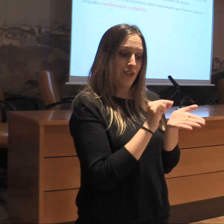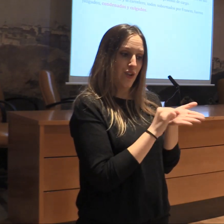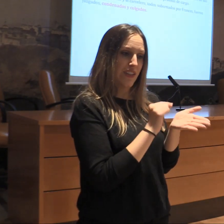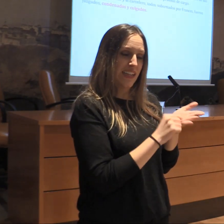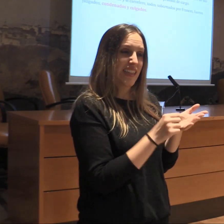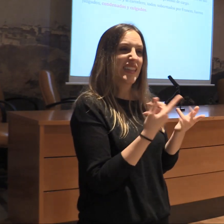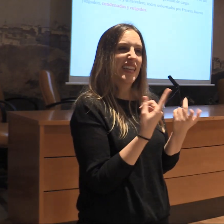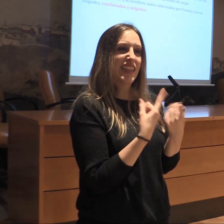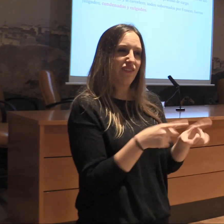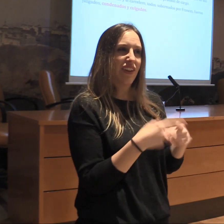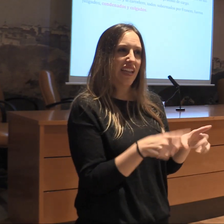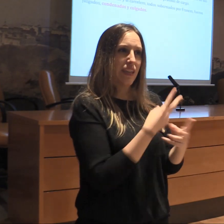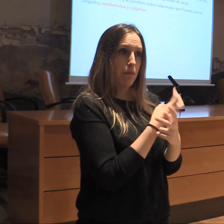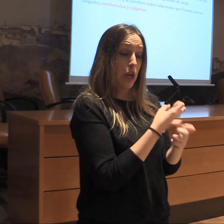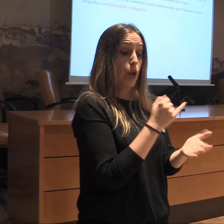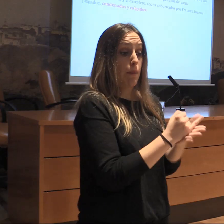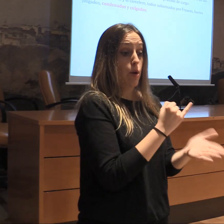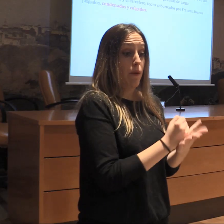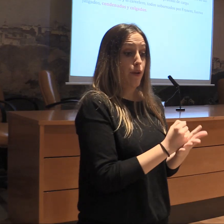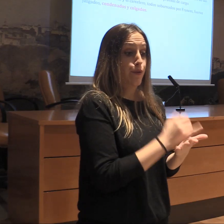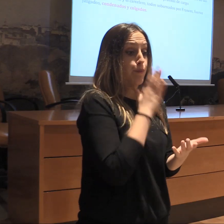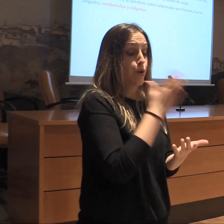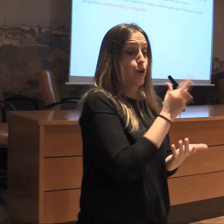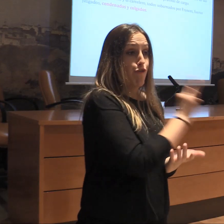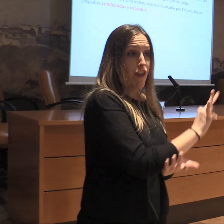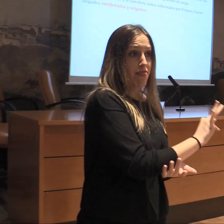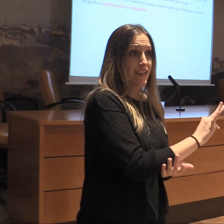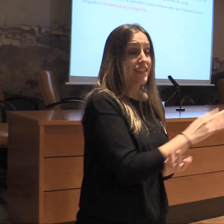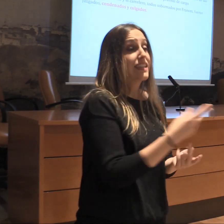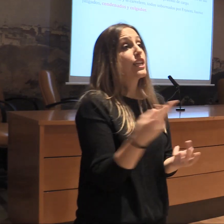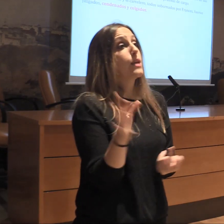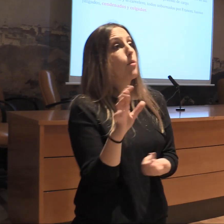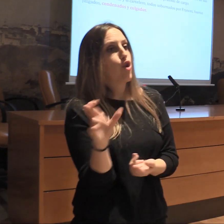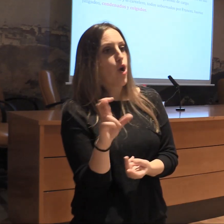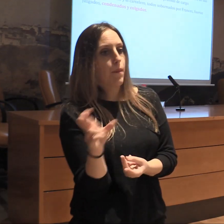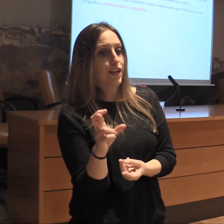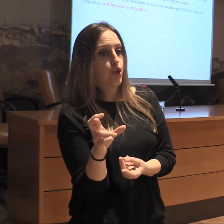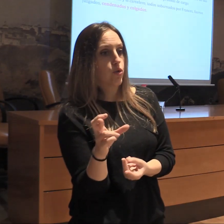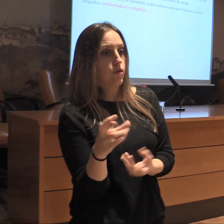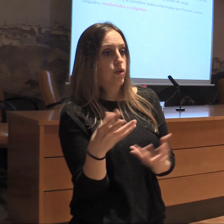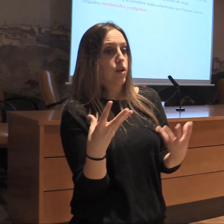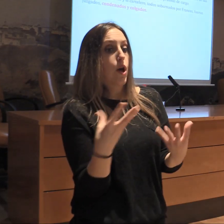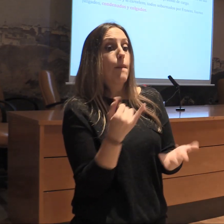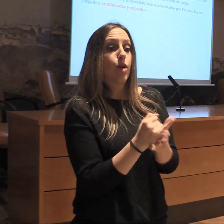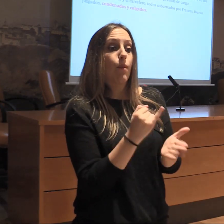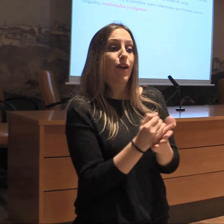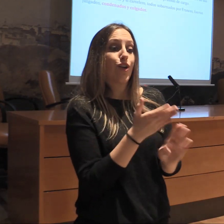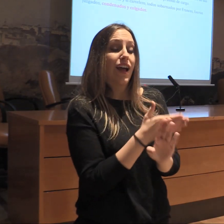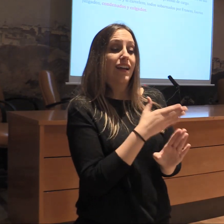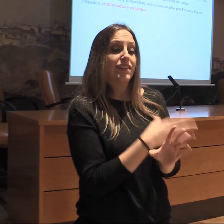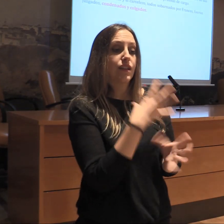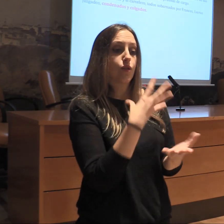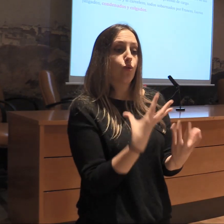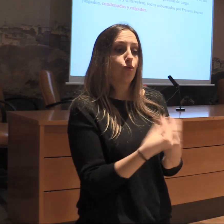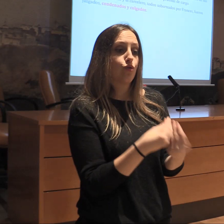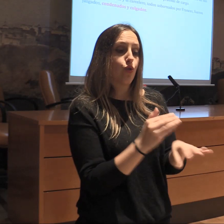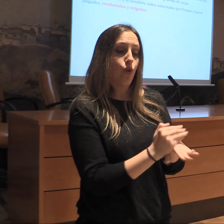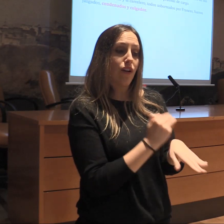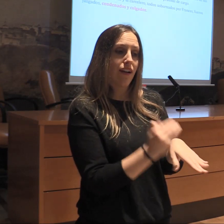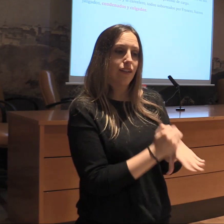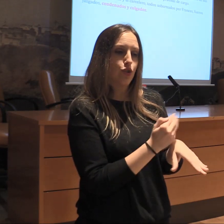distintos venenos que fueron probados tanto por Frances como por Roberto Carr con gatos, cristal molido,